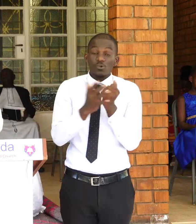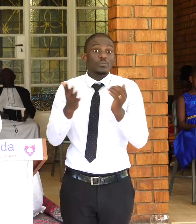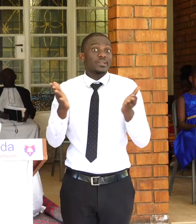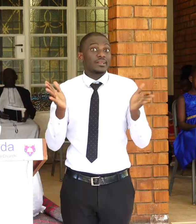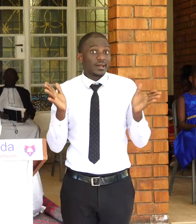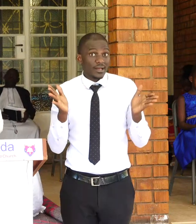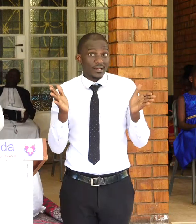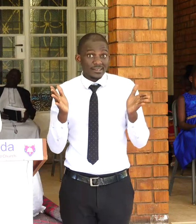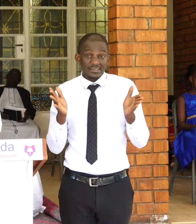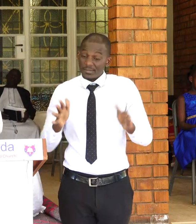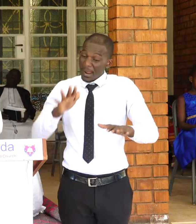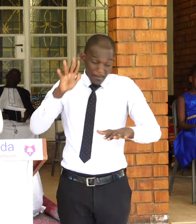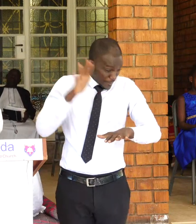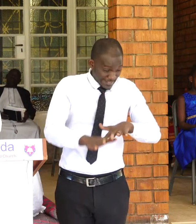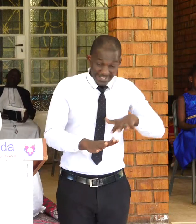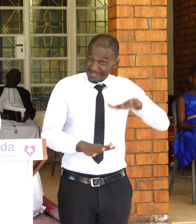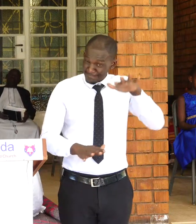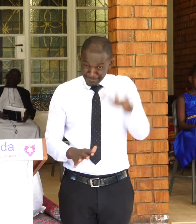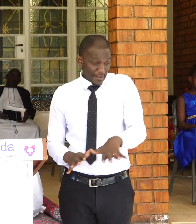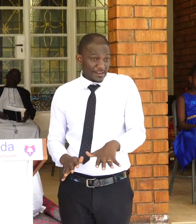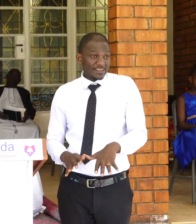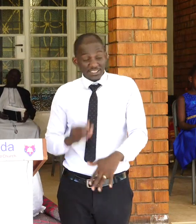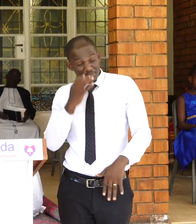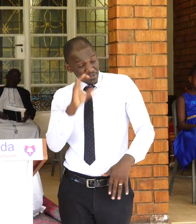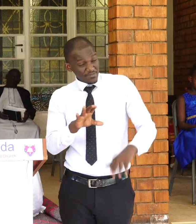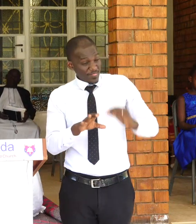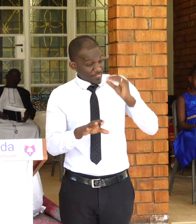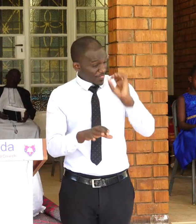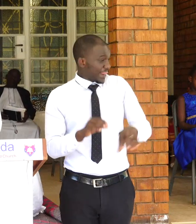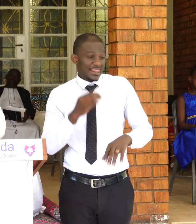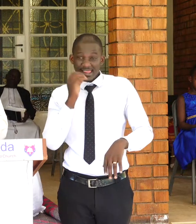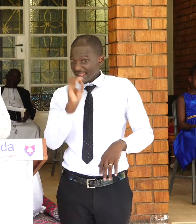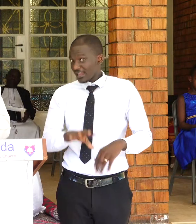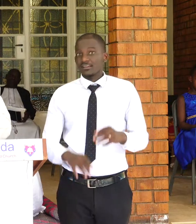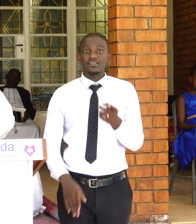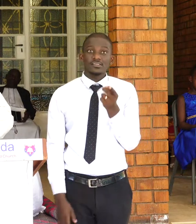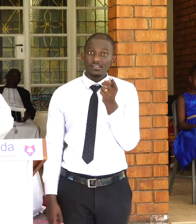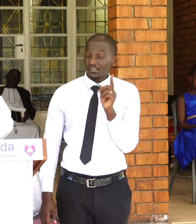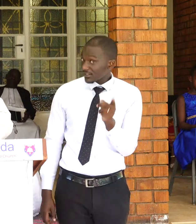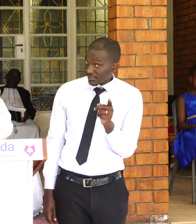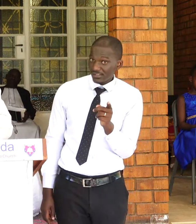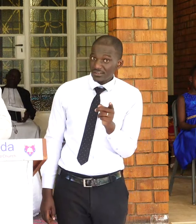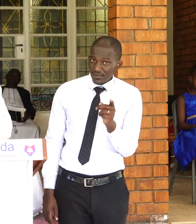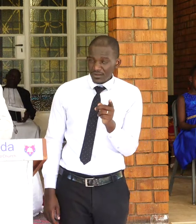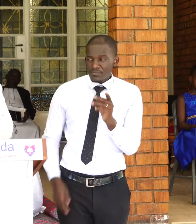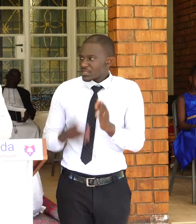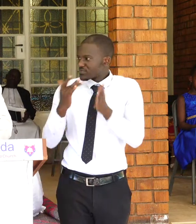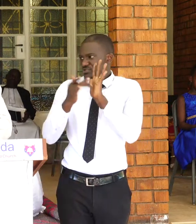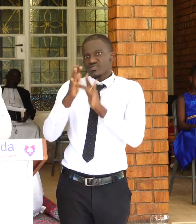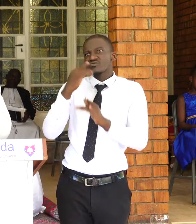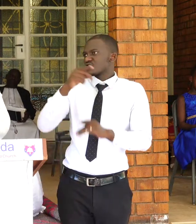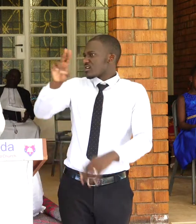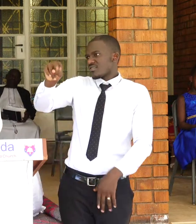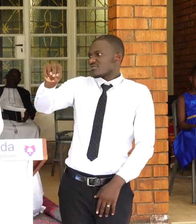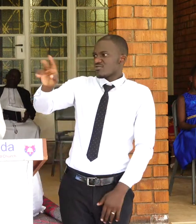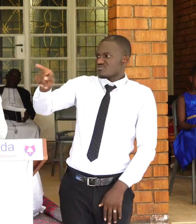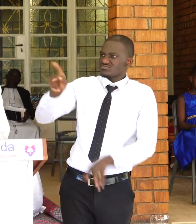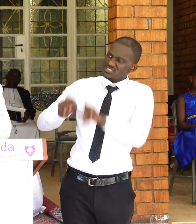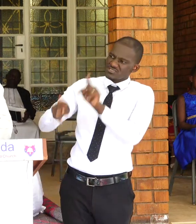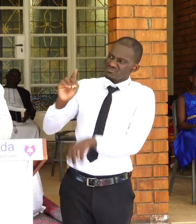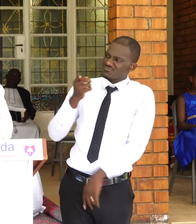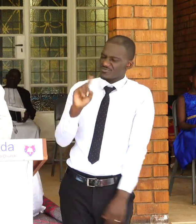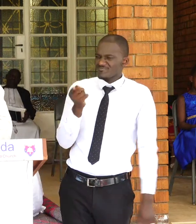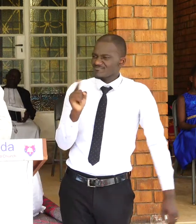ne bamulinnyirira ne bamuwandulira amalusu. Yandibadde agamba nedda abantu bano